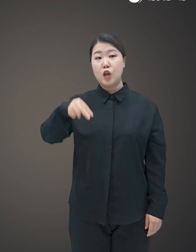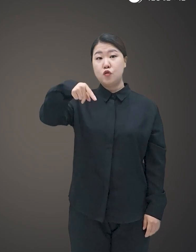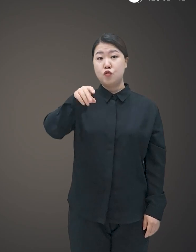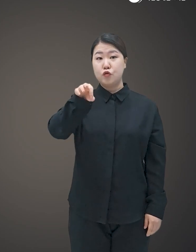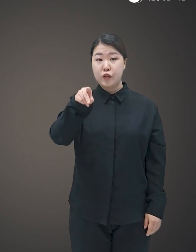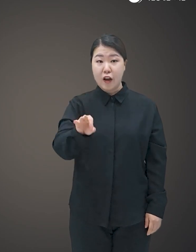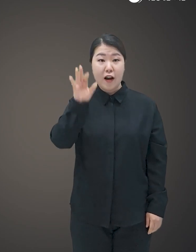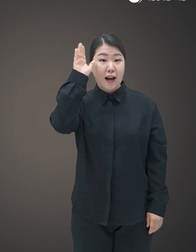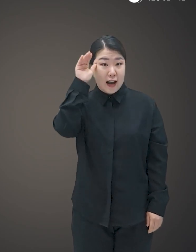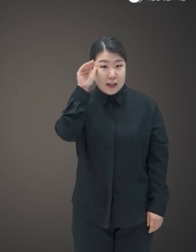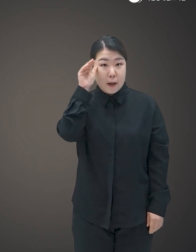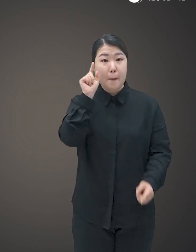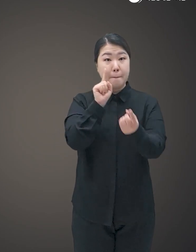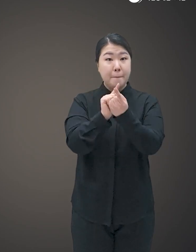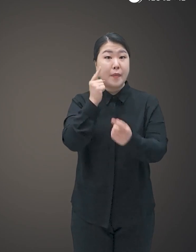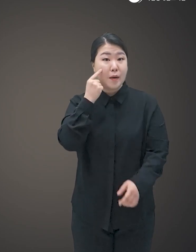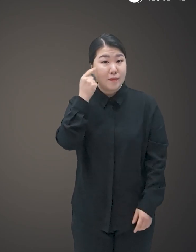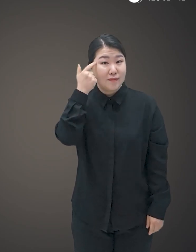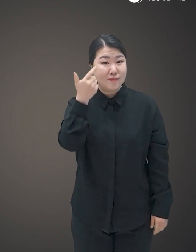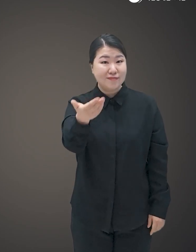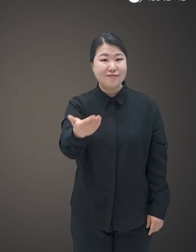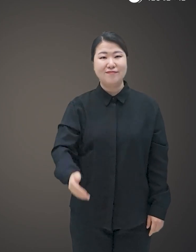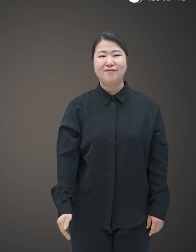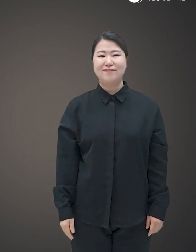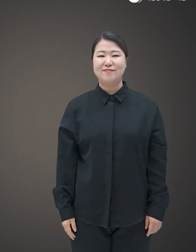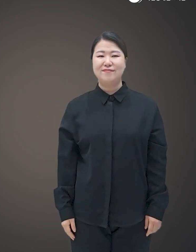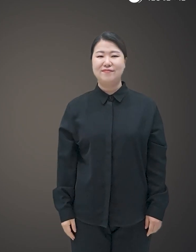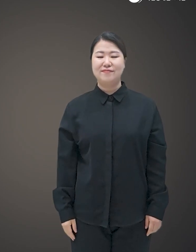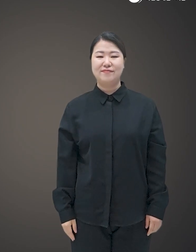우리 수영이를 한번 만나보실래요?